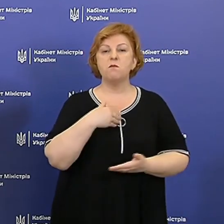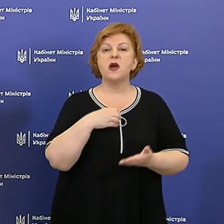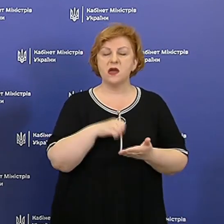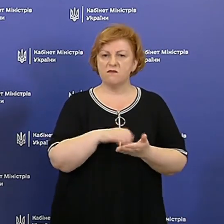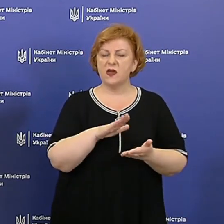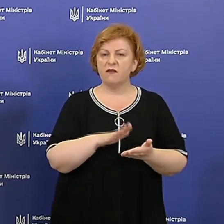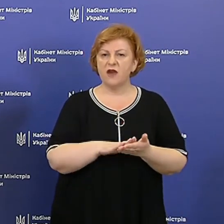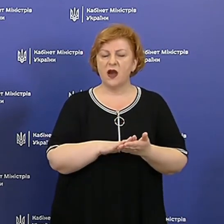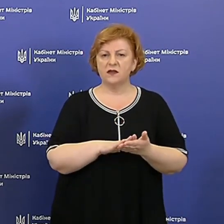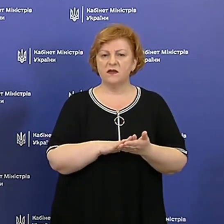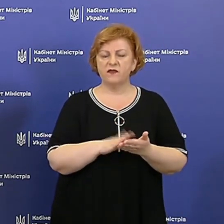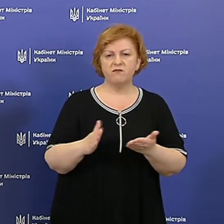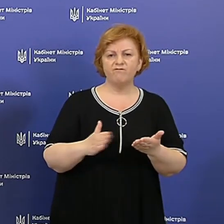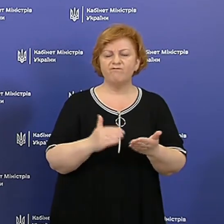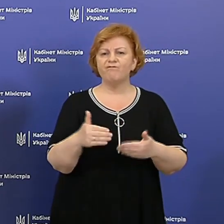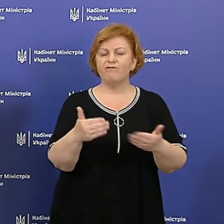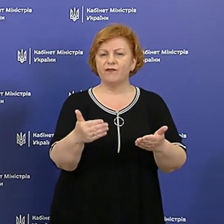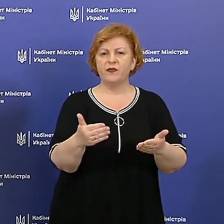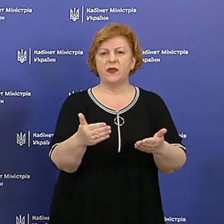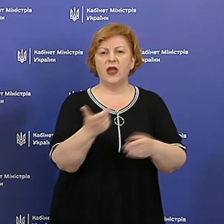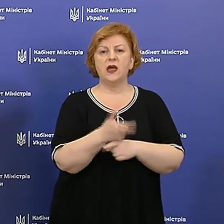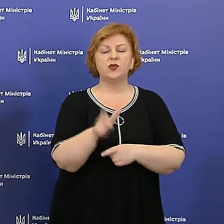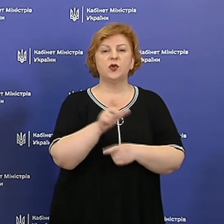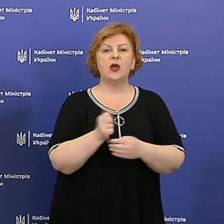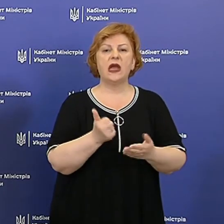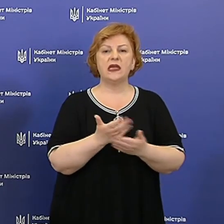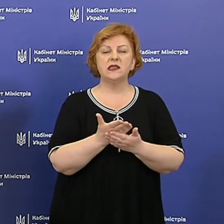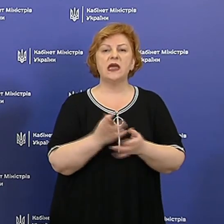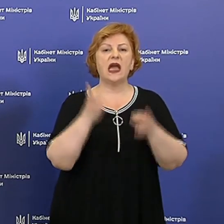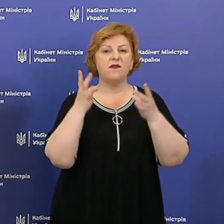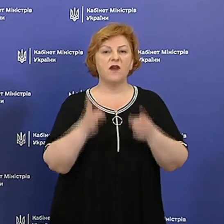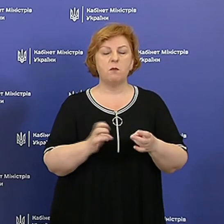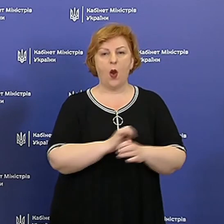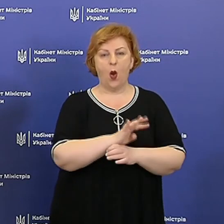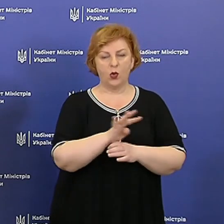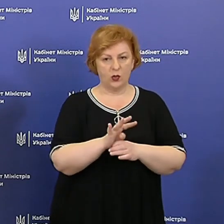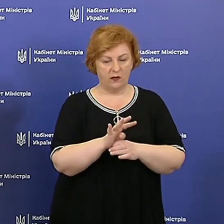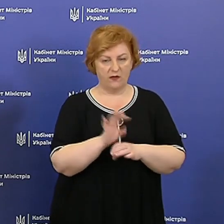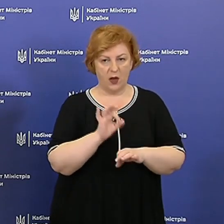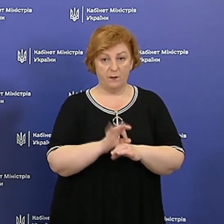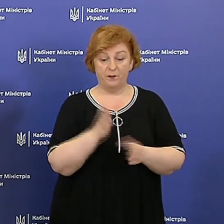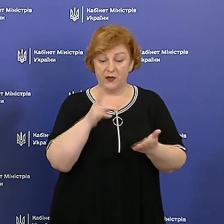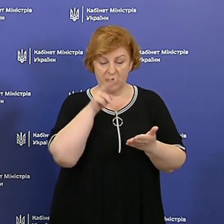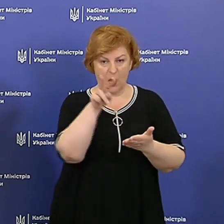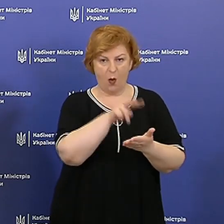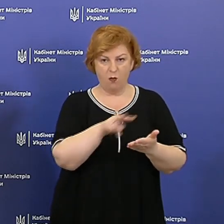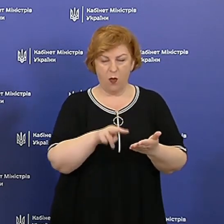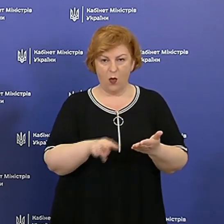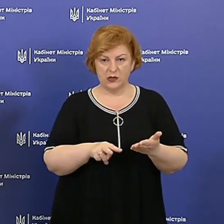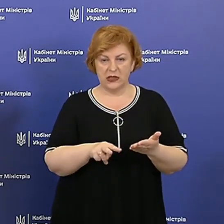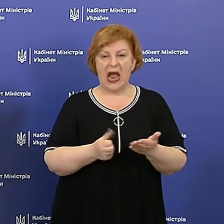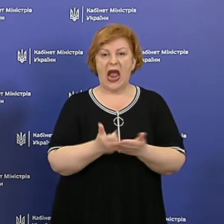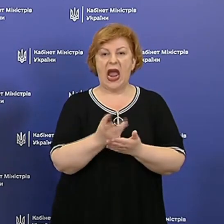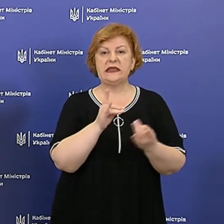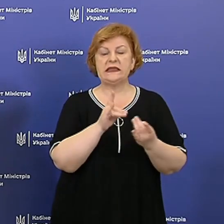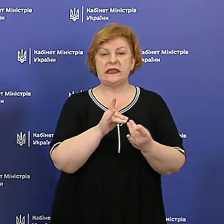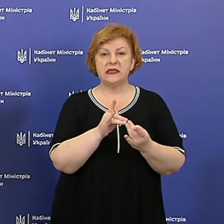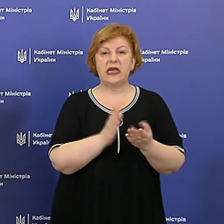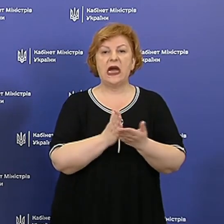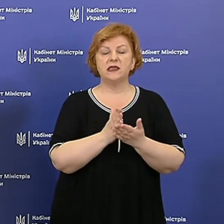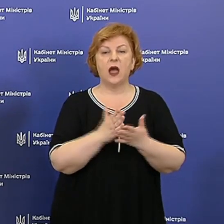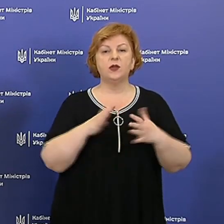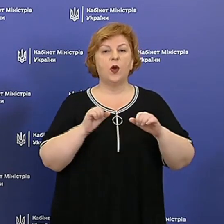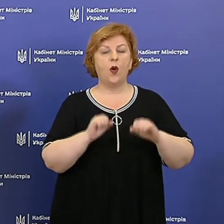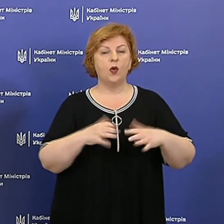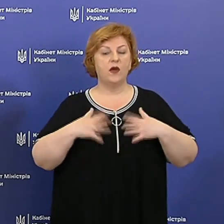відмічаємо тенденцію до зростання кількості випадків коронавірусної хвороби. Якщо ми подивимося по кількість ліжок в закладах охорони